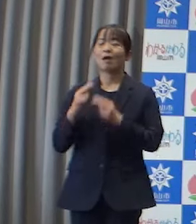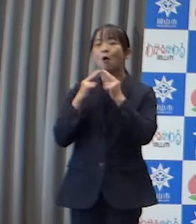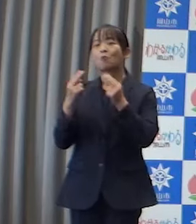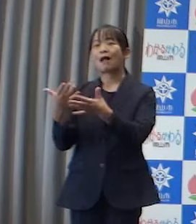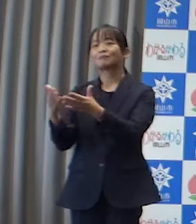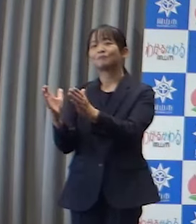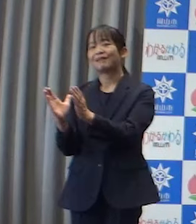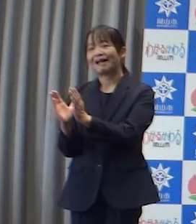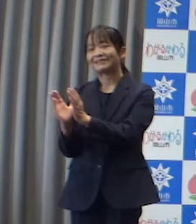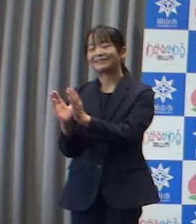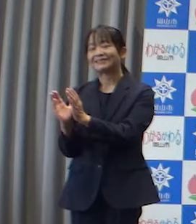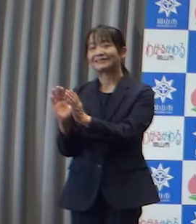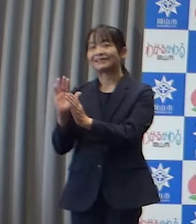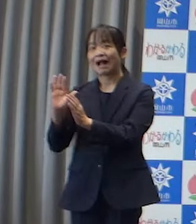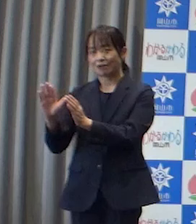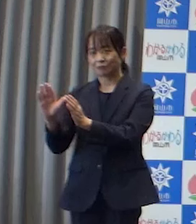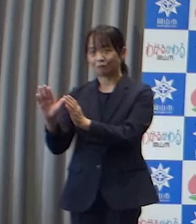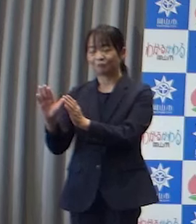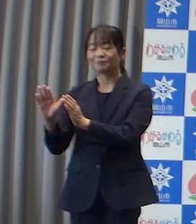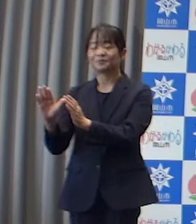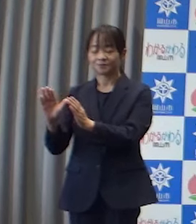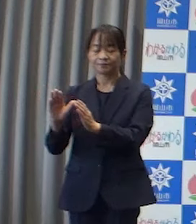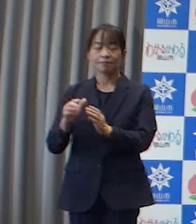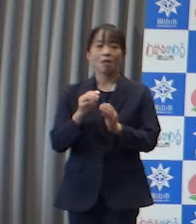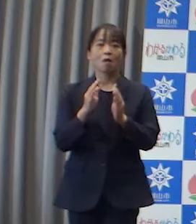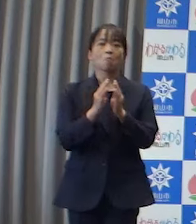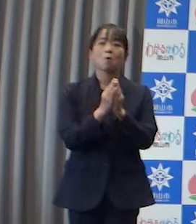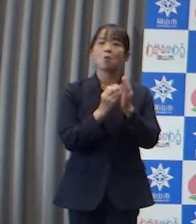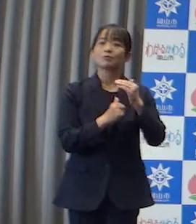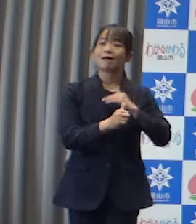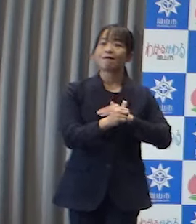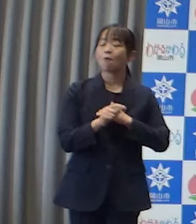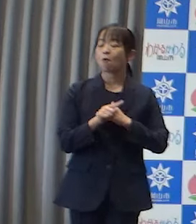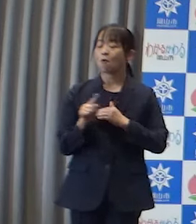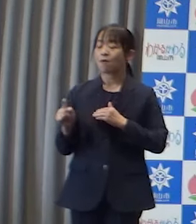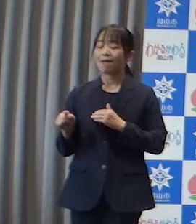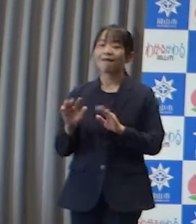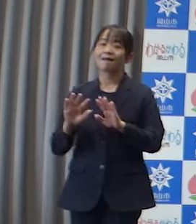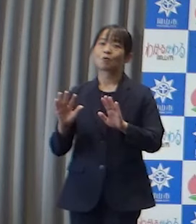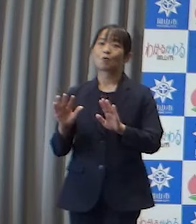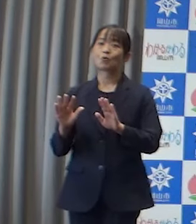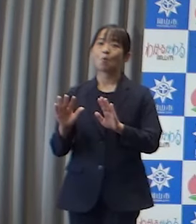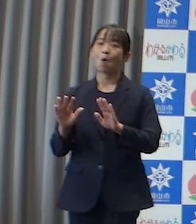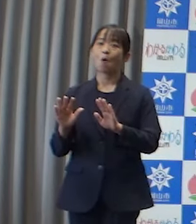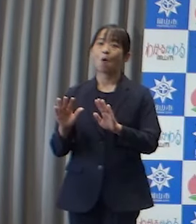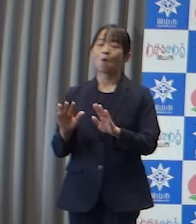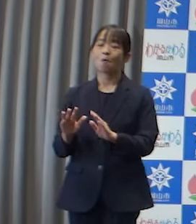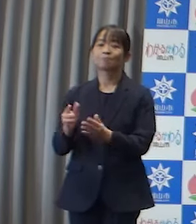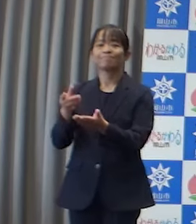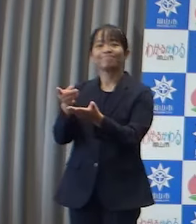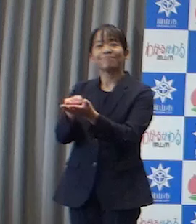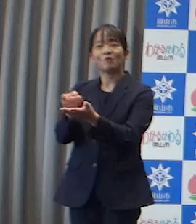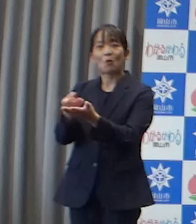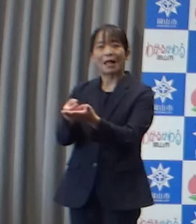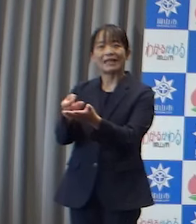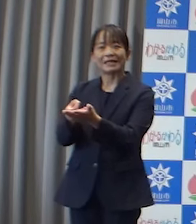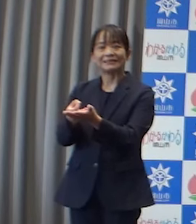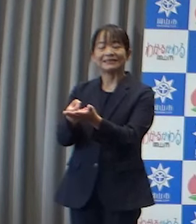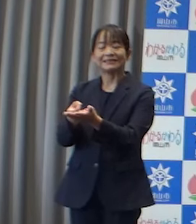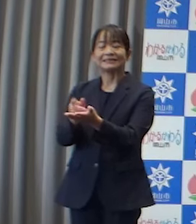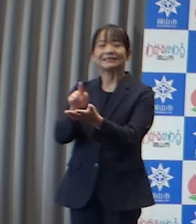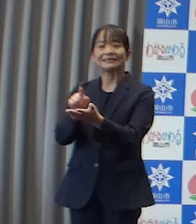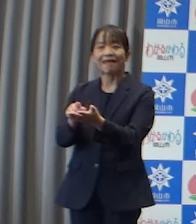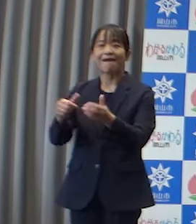話桃太郎とが童話として関連することから絵本等を活用した子ども